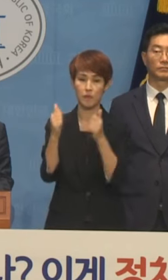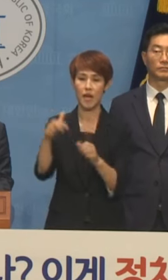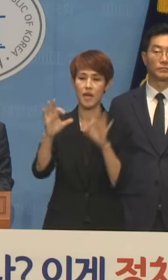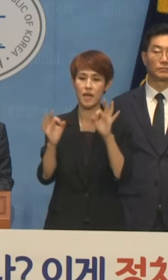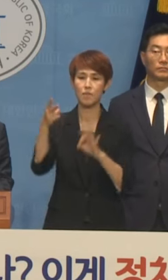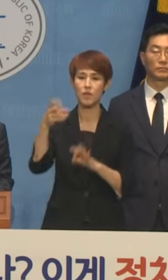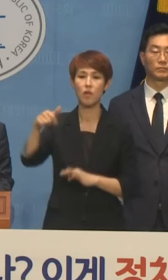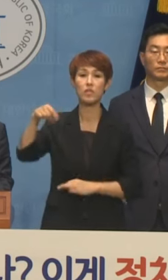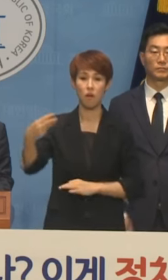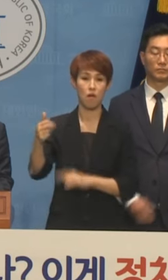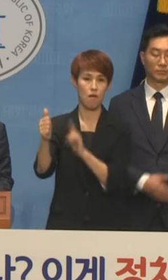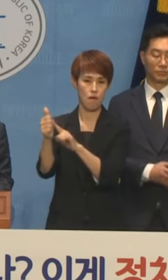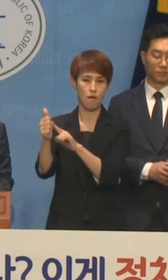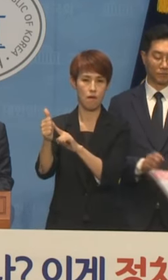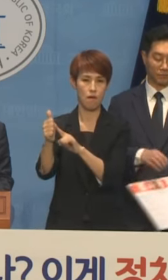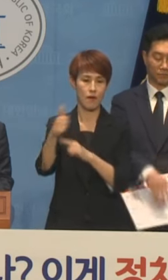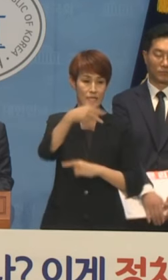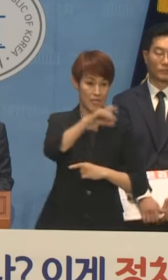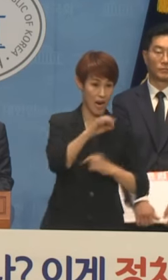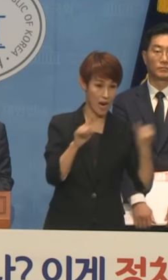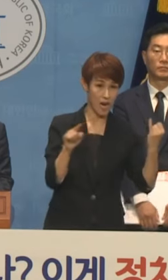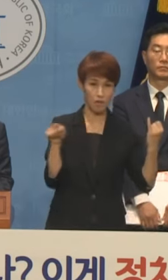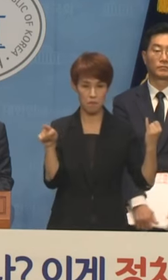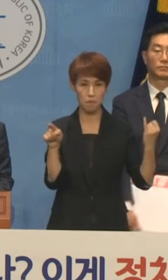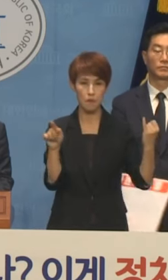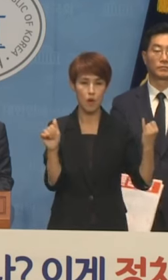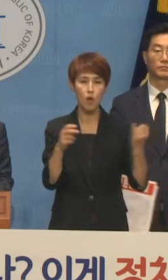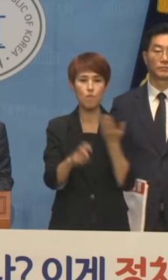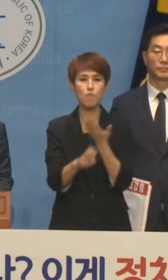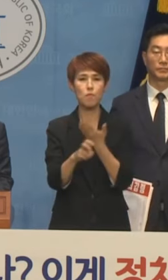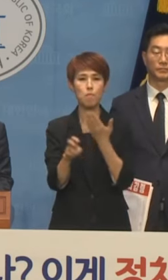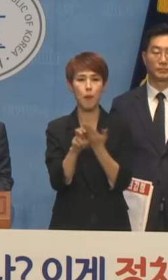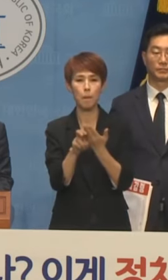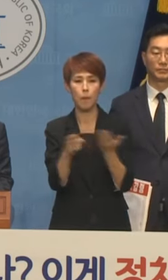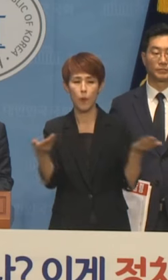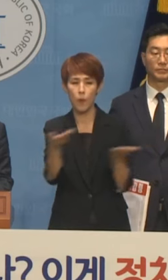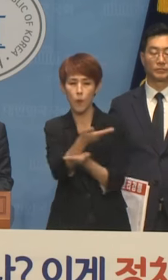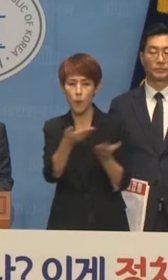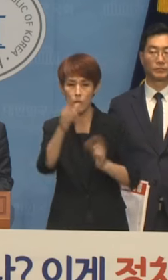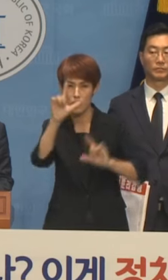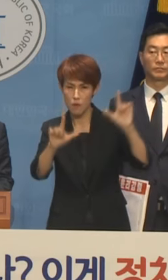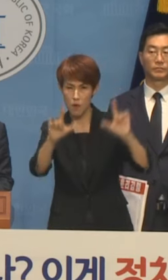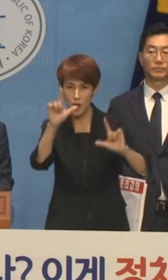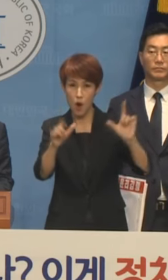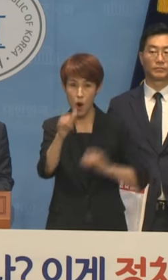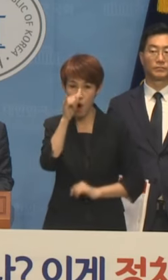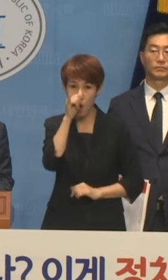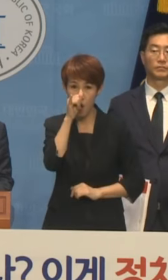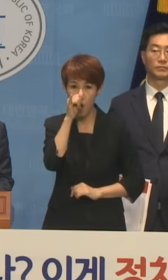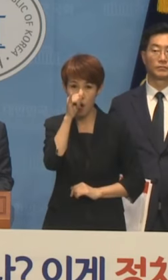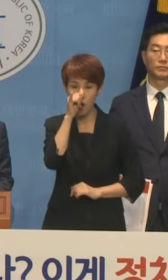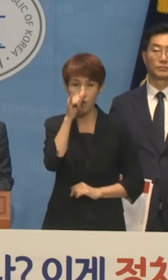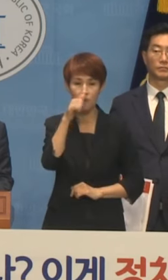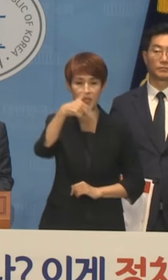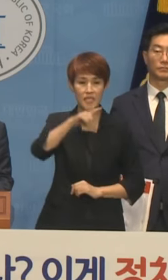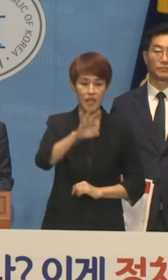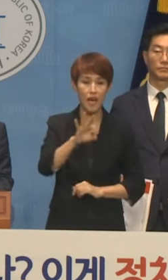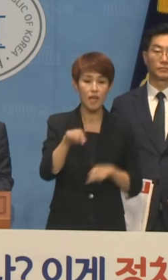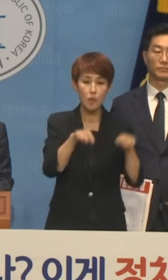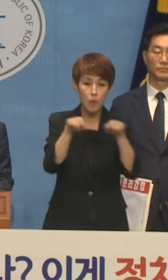김영철 검사 간의 수사 및 재판과 관련한 불법적인 거래의 정황이 담긴 소위 장시호